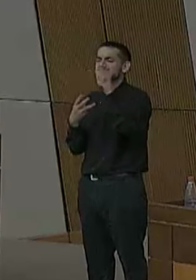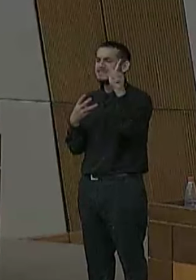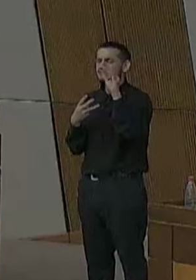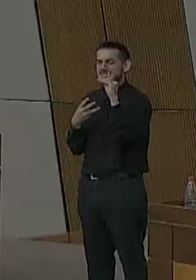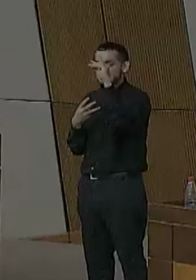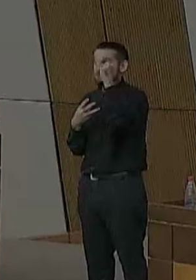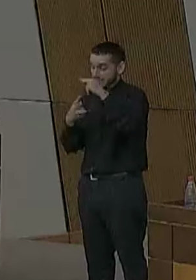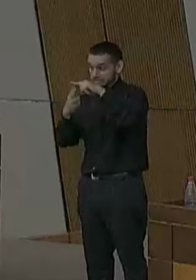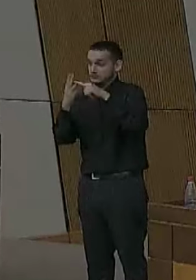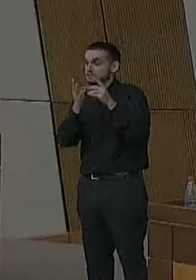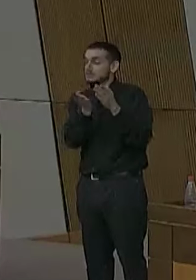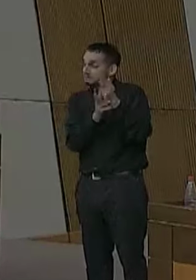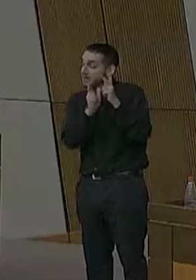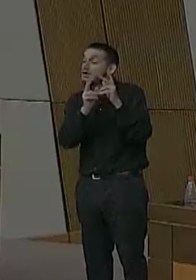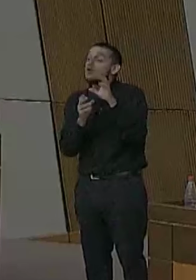va a estar